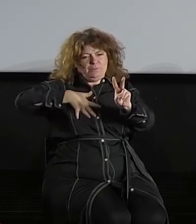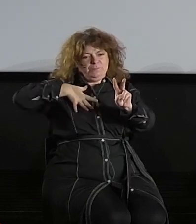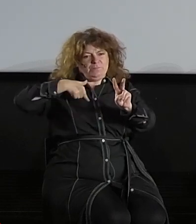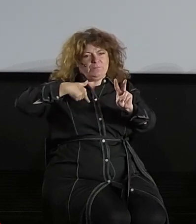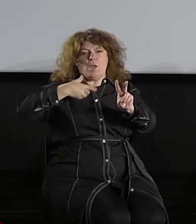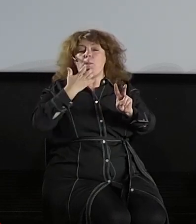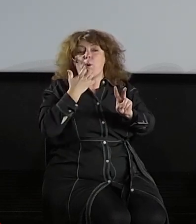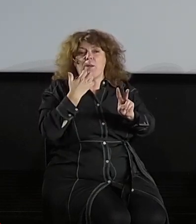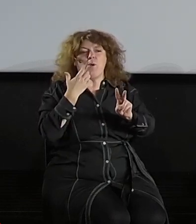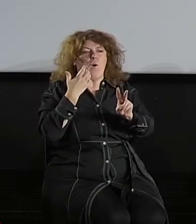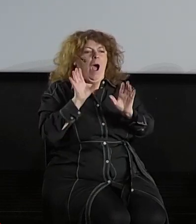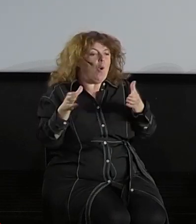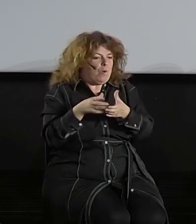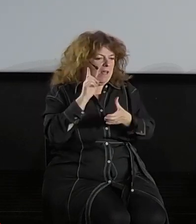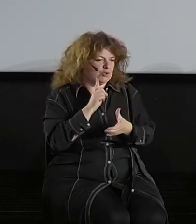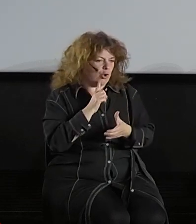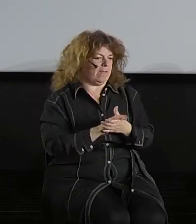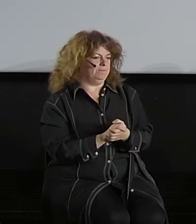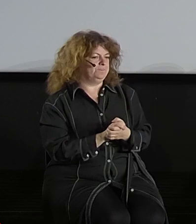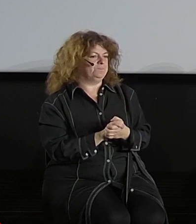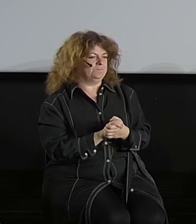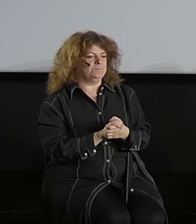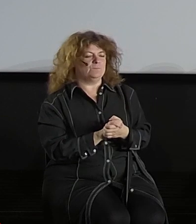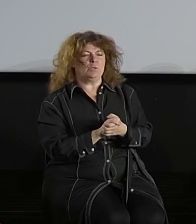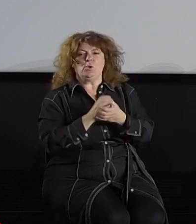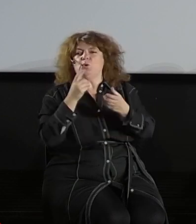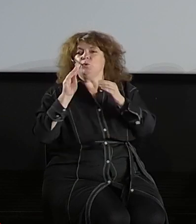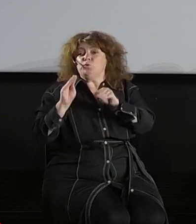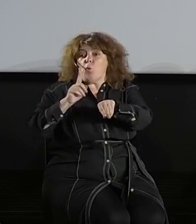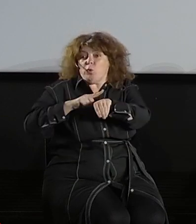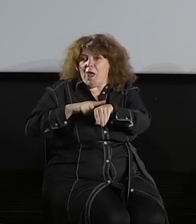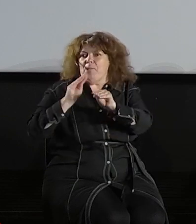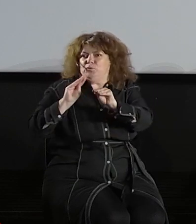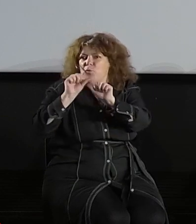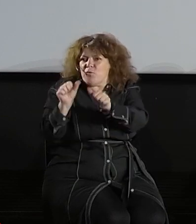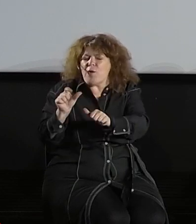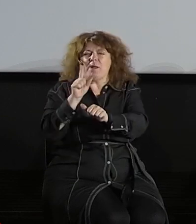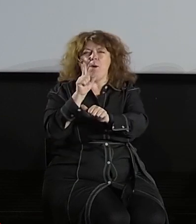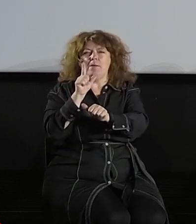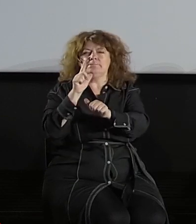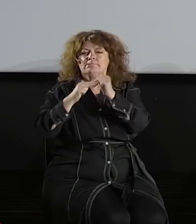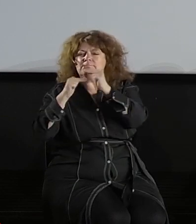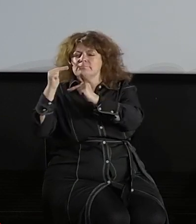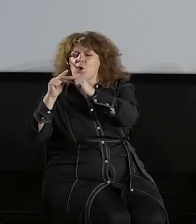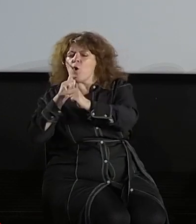por ejemplo a la comunidad sorda entonces hemos construido la obra un poco desde los silencios hemos